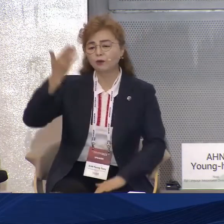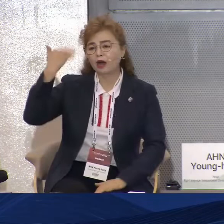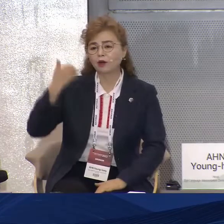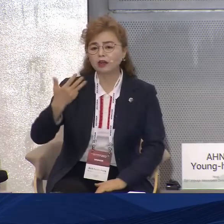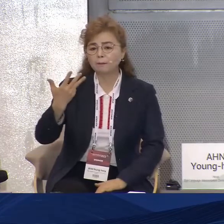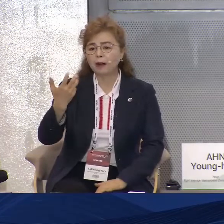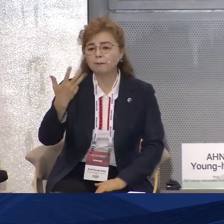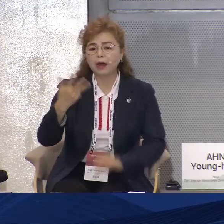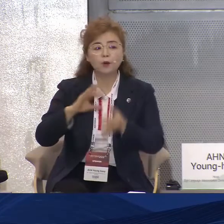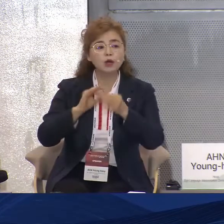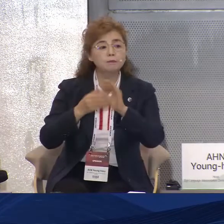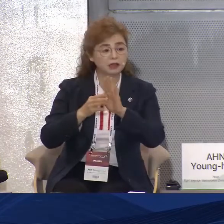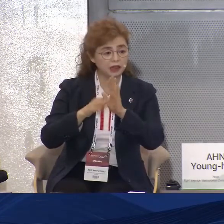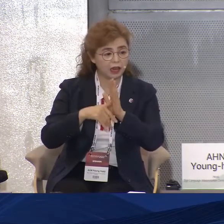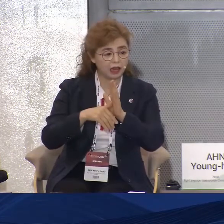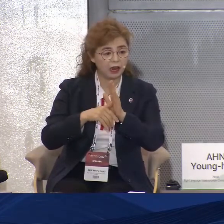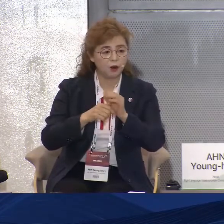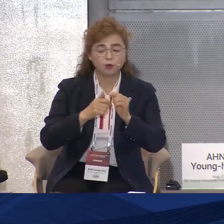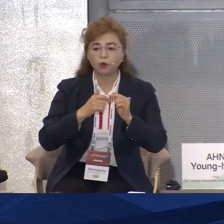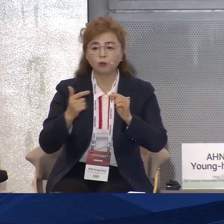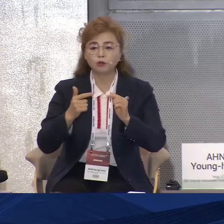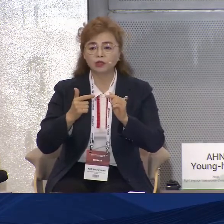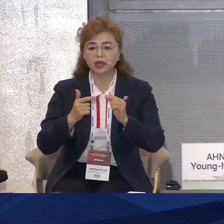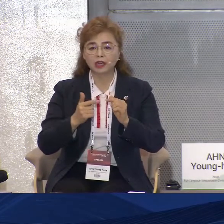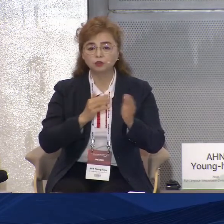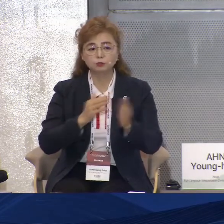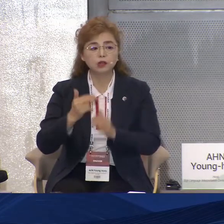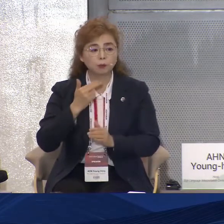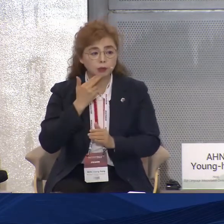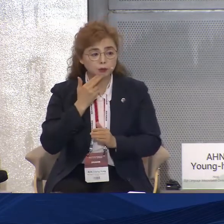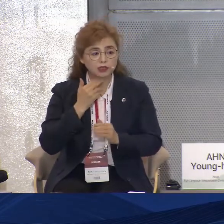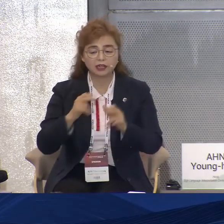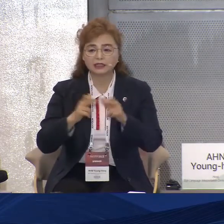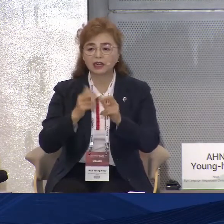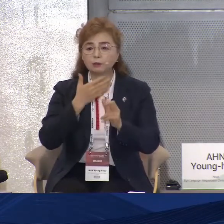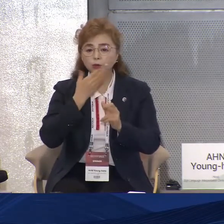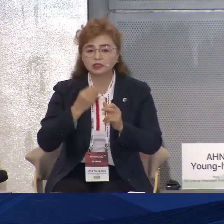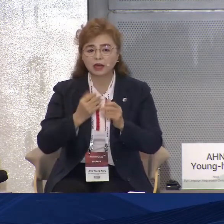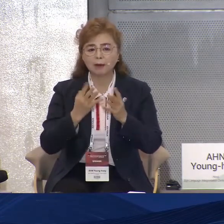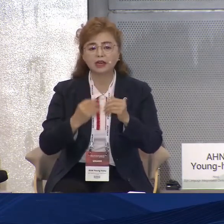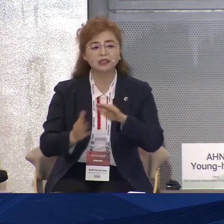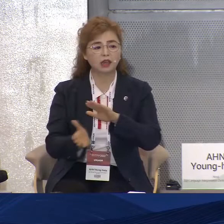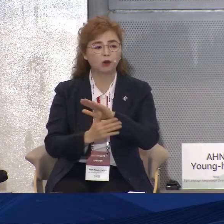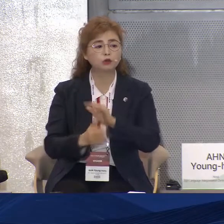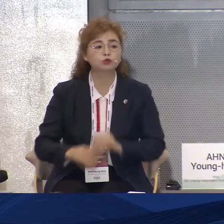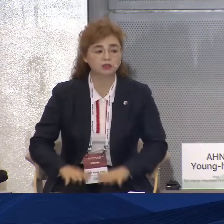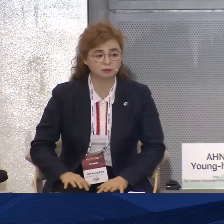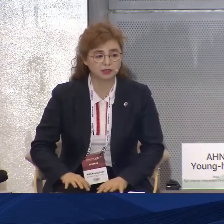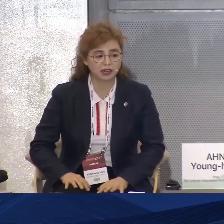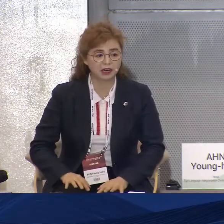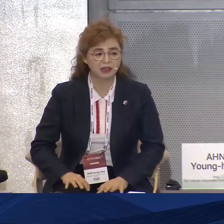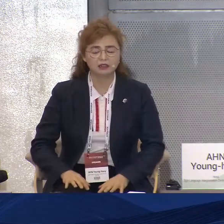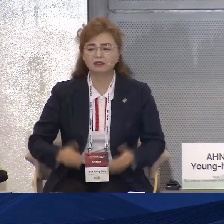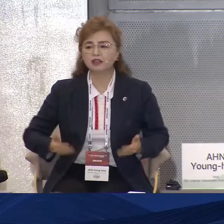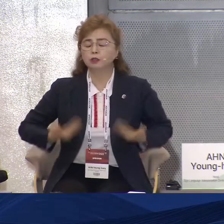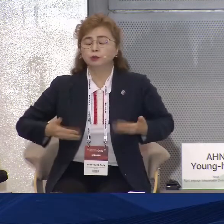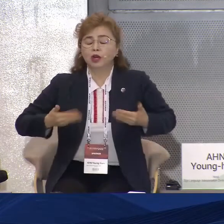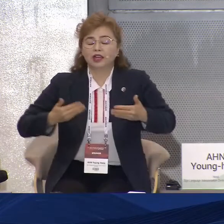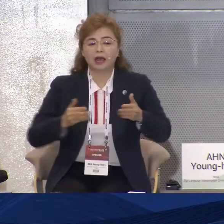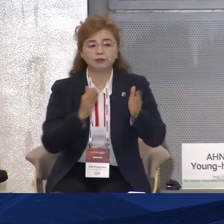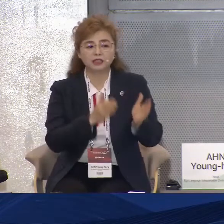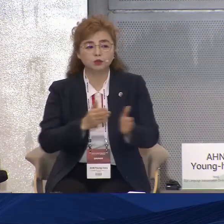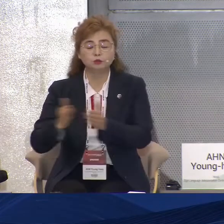필요해요. 과거에는 88 올림픽 때 너무 이렇게 준비가 없다 보니까 장애복지가 많이 이렇게 허술했습니다.